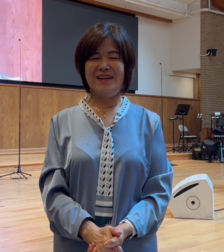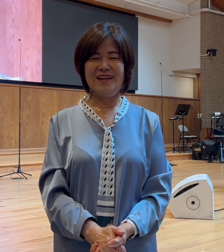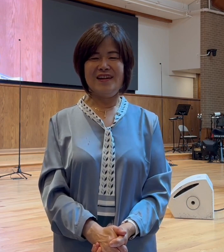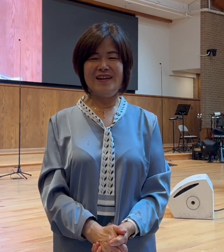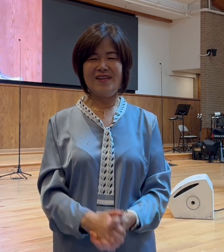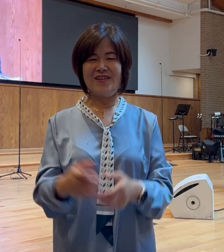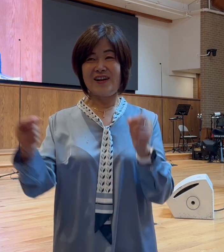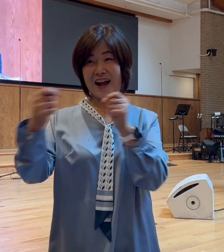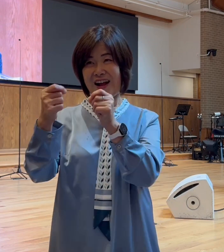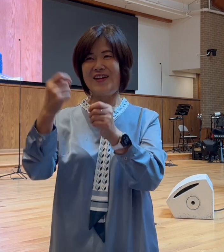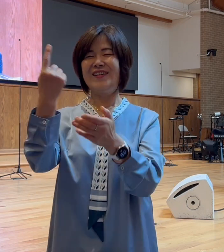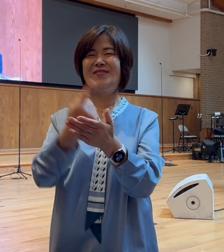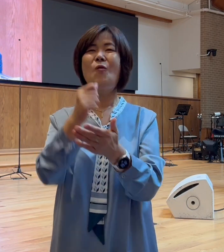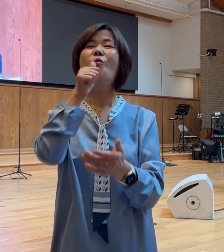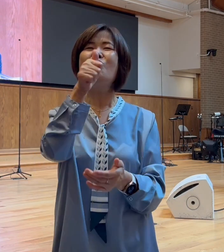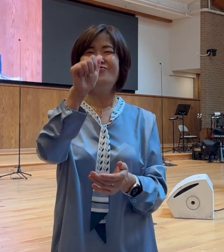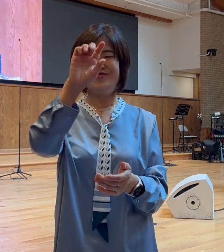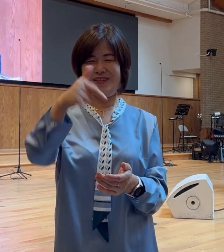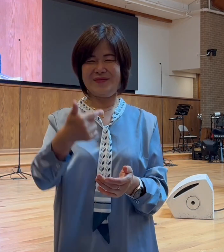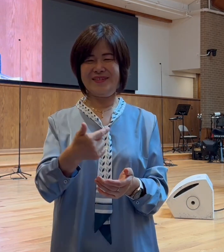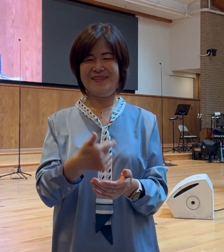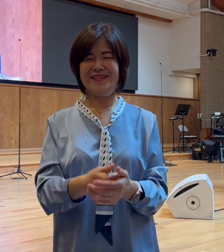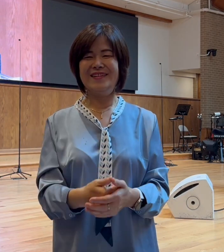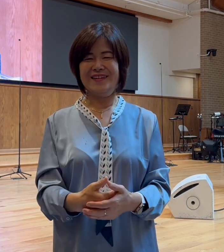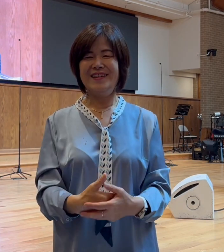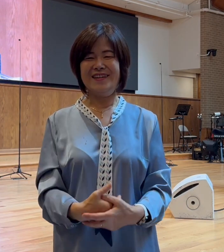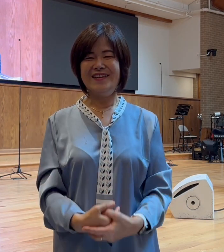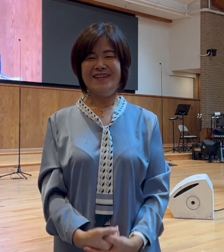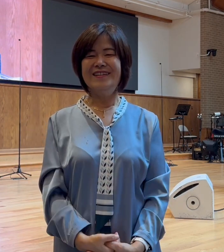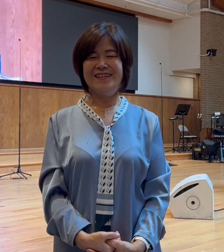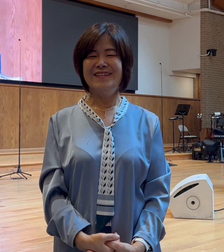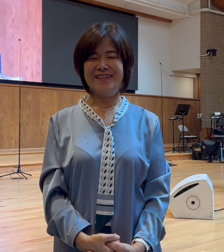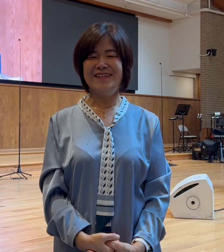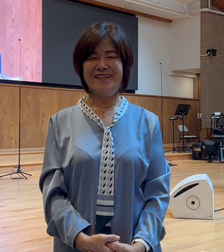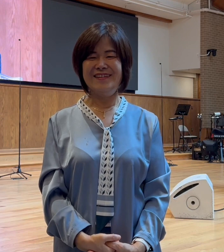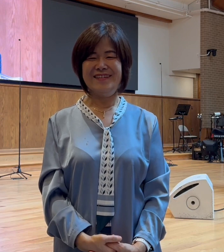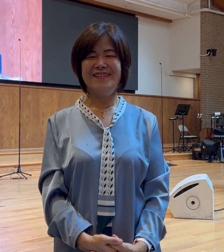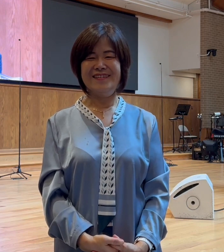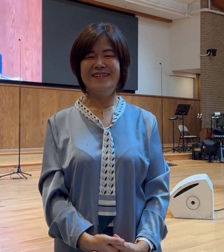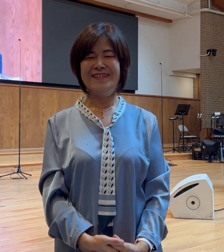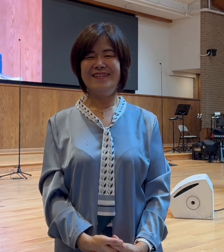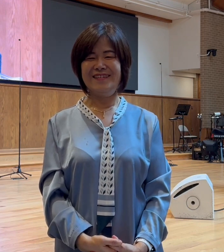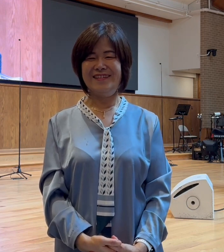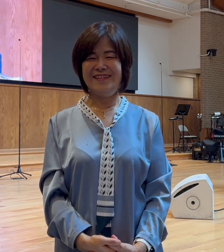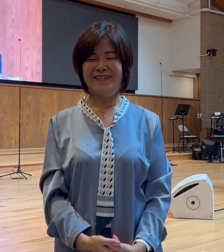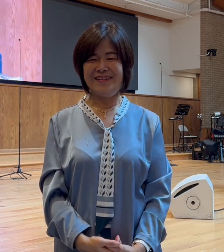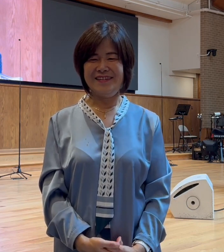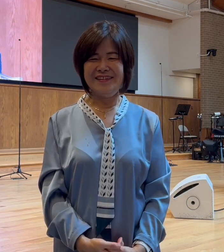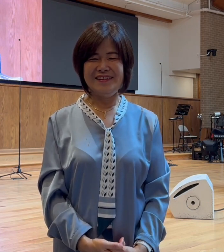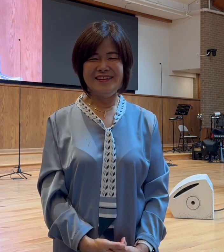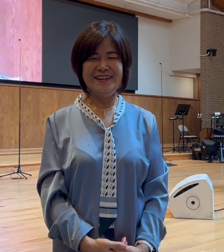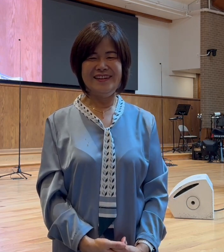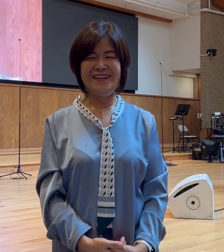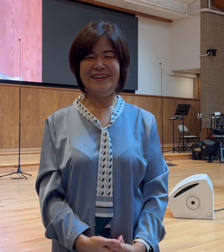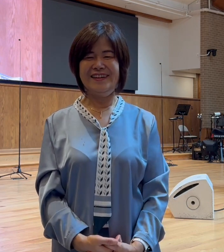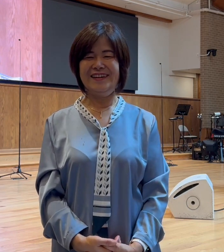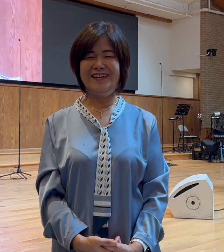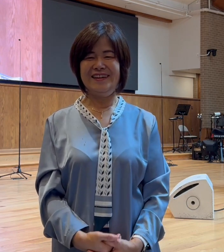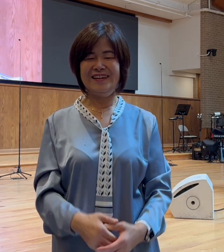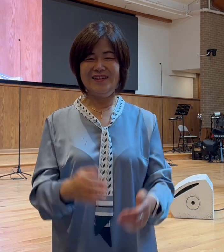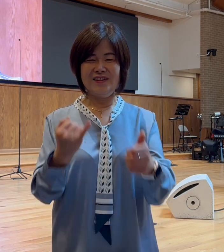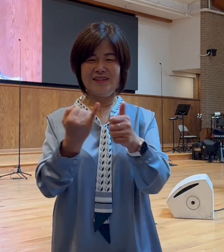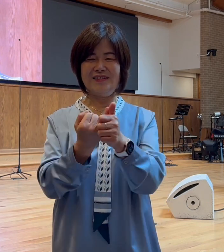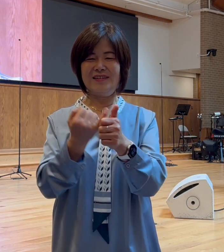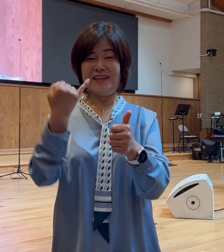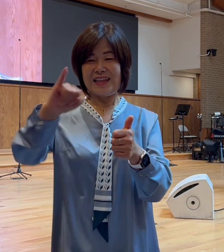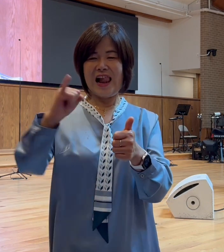거의 다 됐거든요. 한 5분 남았습니다. 그렇죠? 50분. 해도 됩니까? 사위 얘기 하겠습니다. 사위가